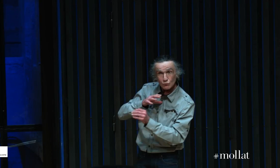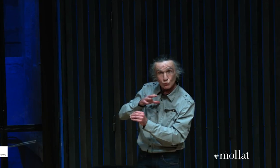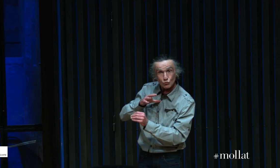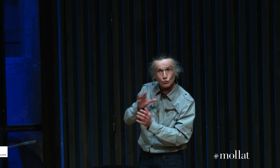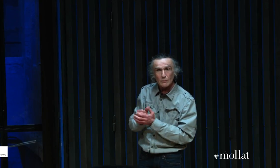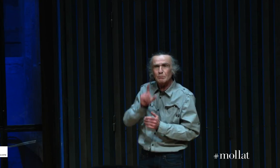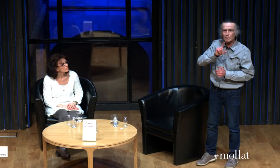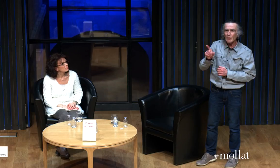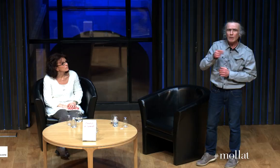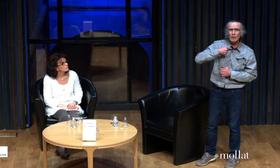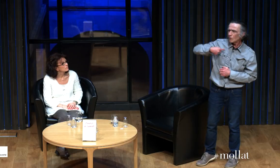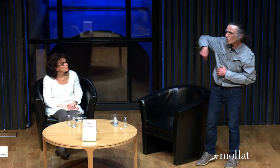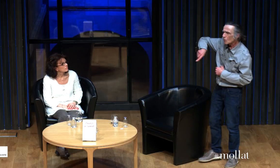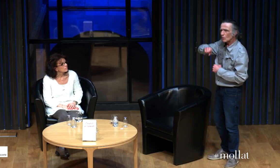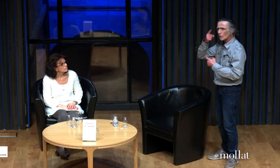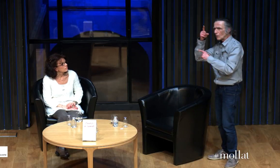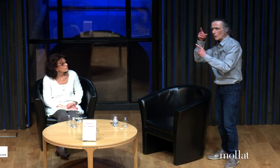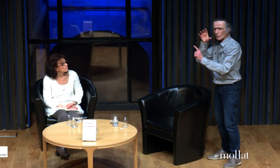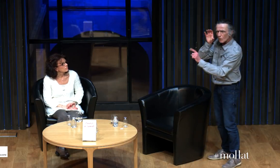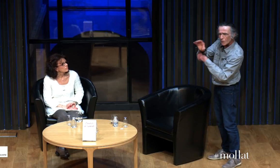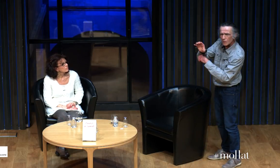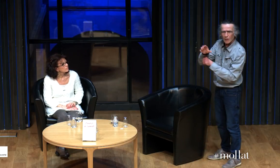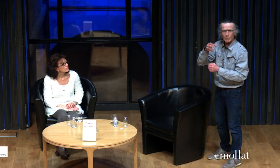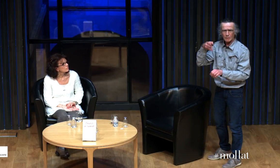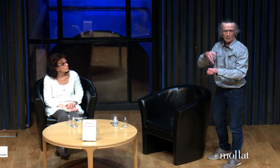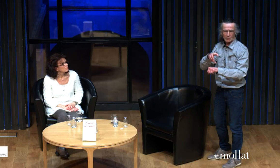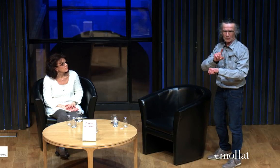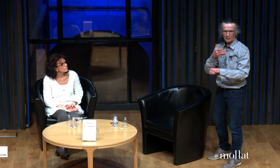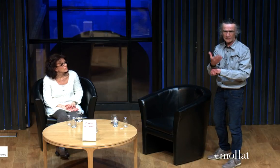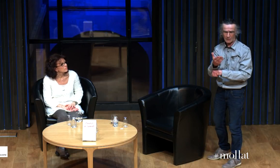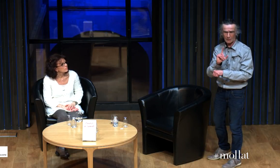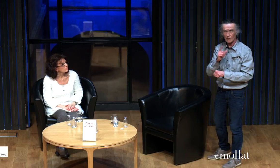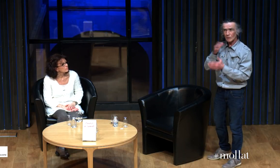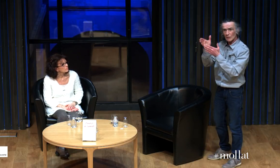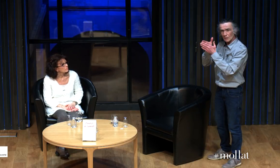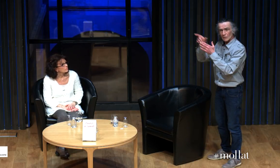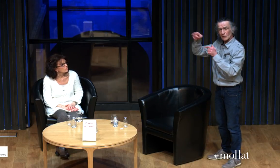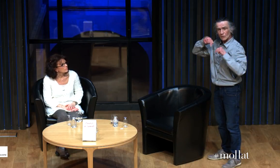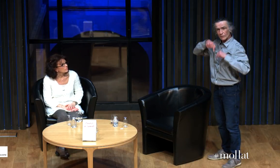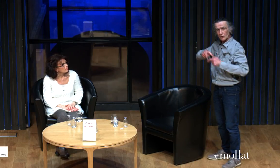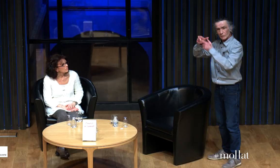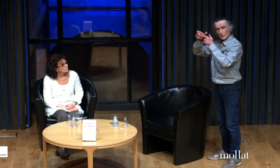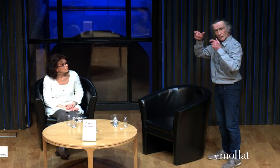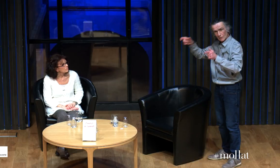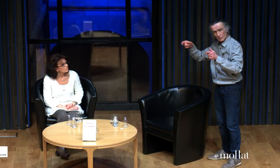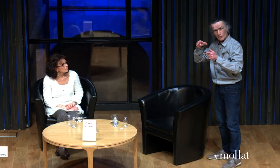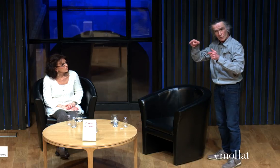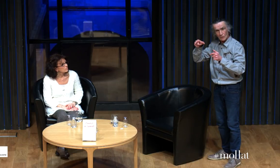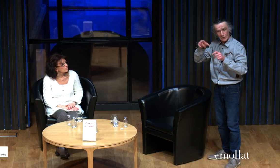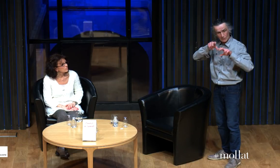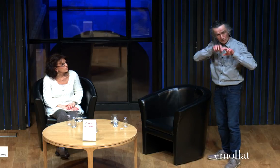ont été implantés, ont des soucis par la suite. Bien sûr, nous, ce n'est pas du tout être contre ces personnes qui se font implanter, mais